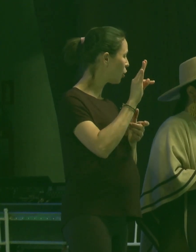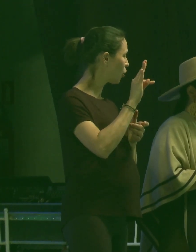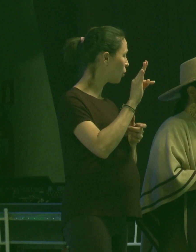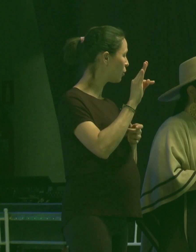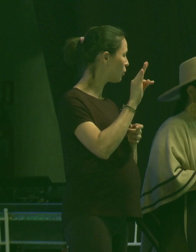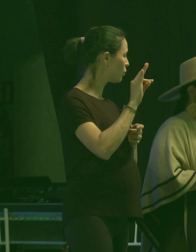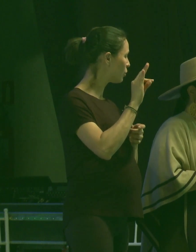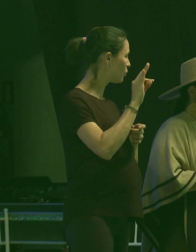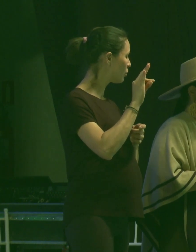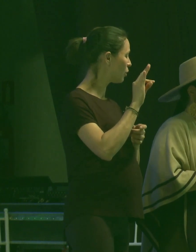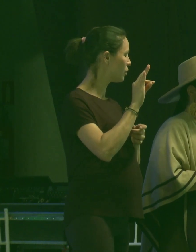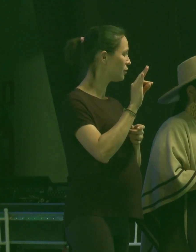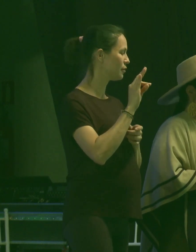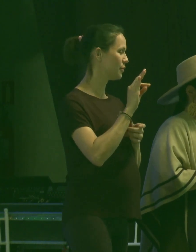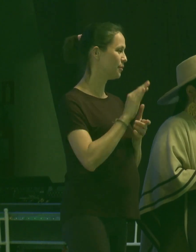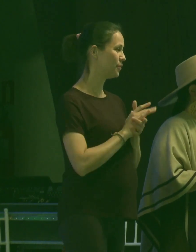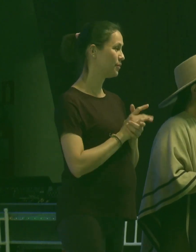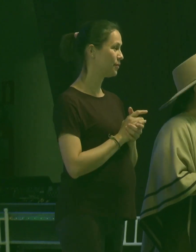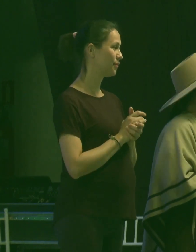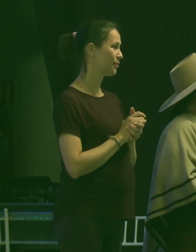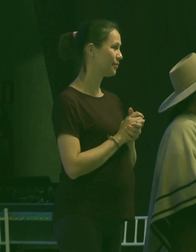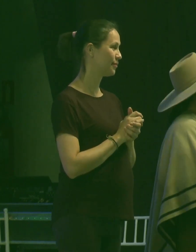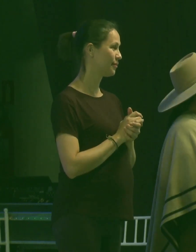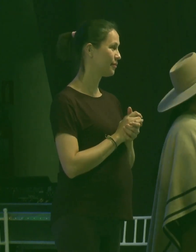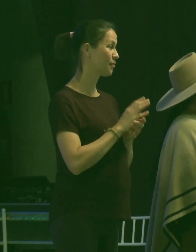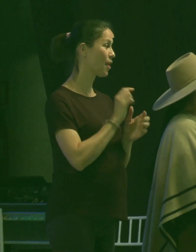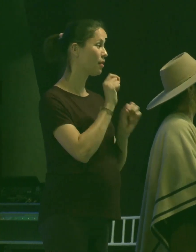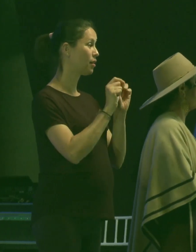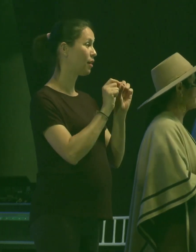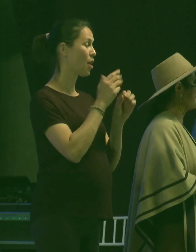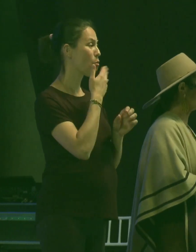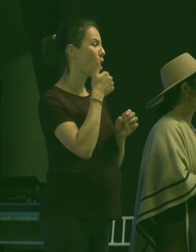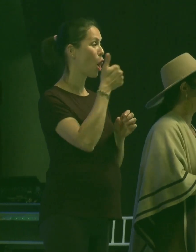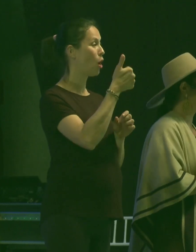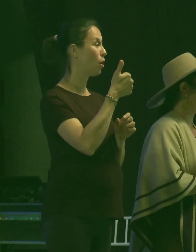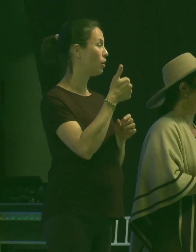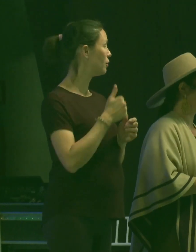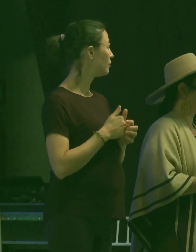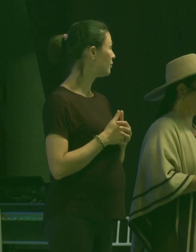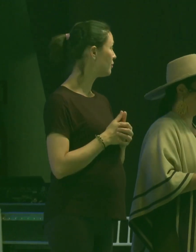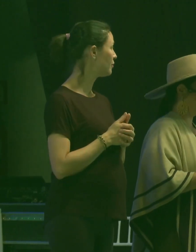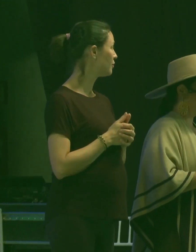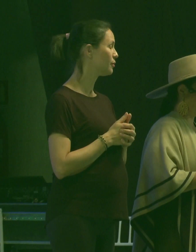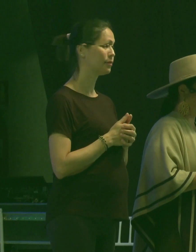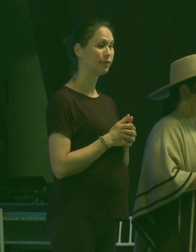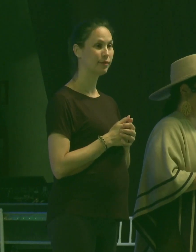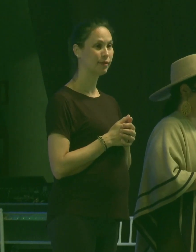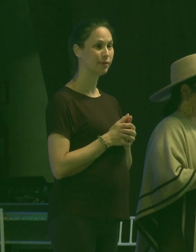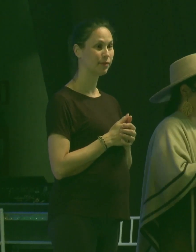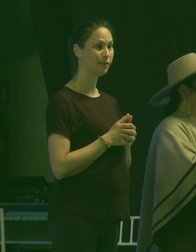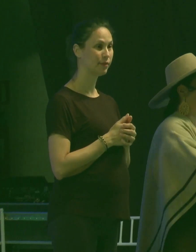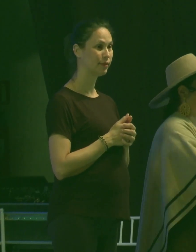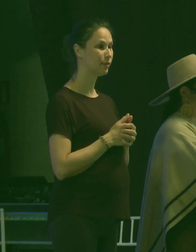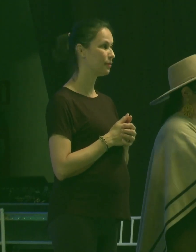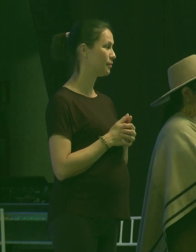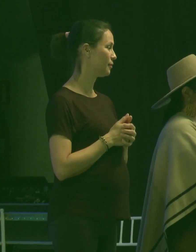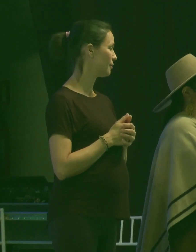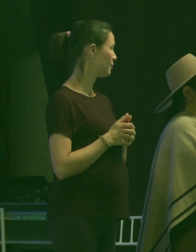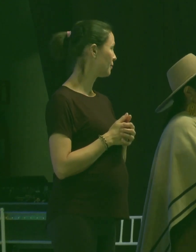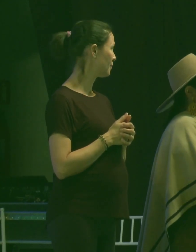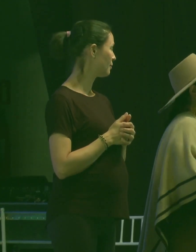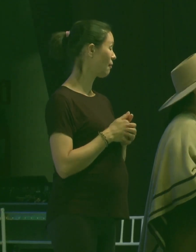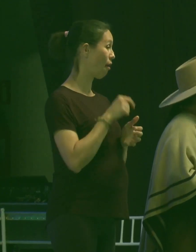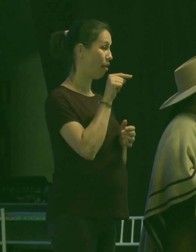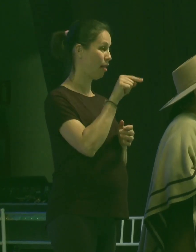Melhor instrumentista da 11ª edição. Esse cara aqui é muito gente boa, né? É, e ele